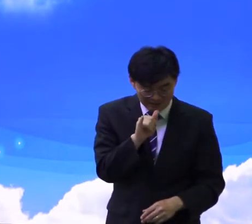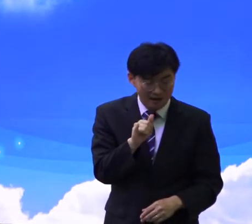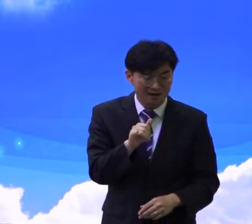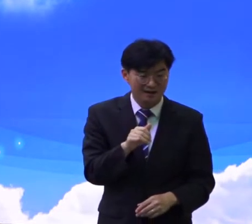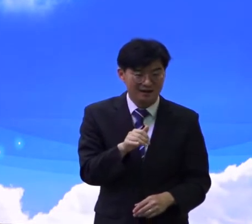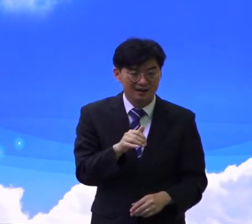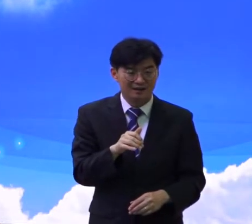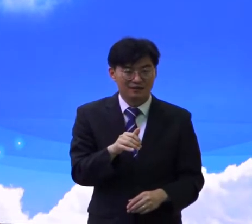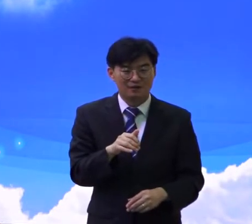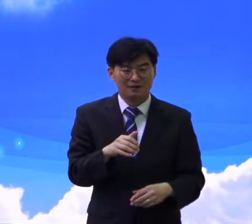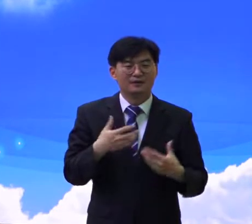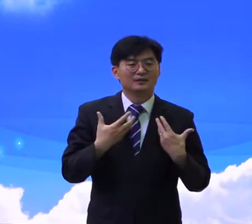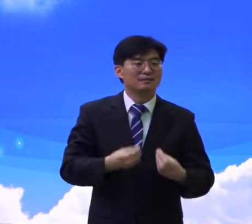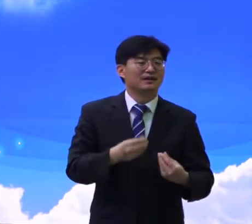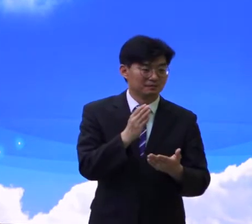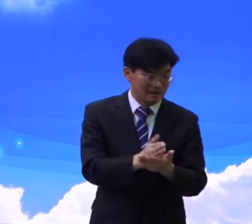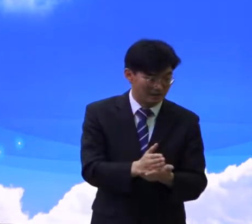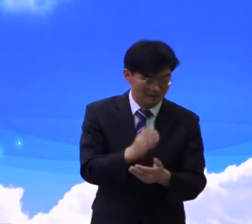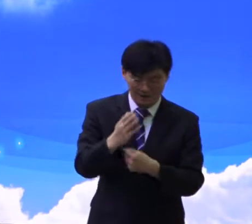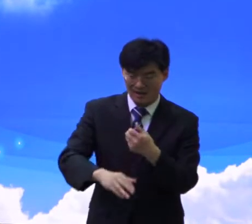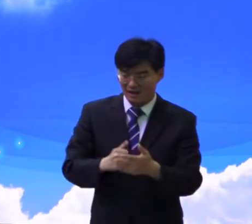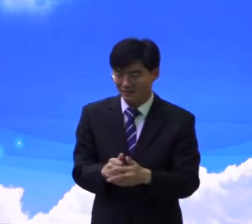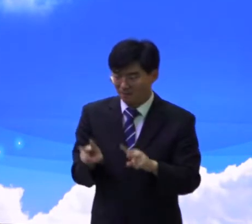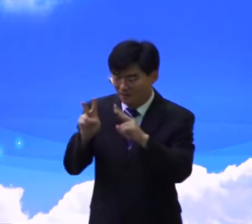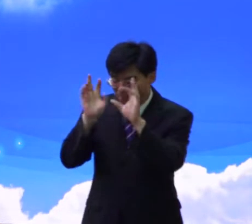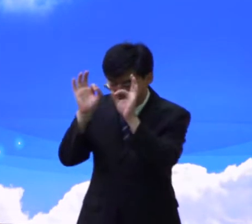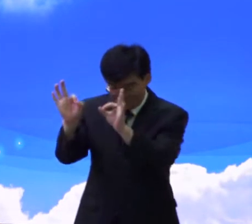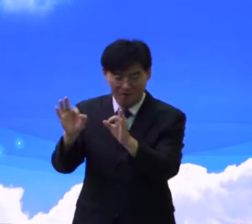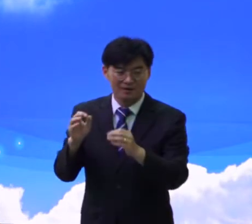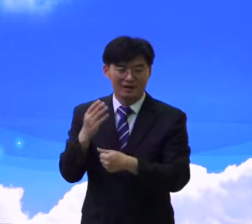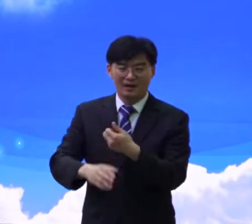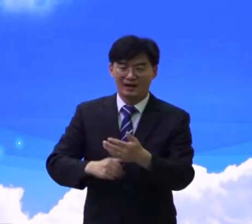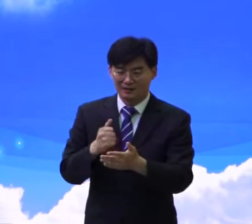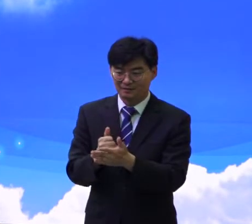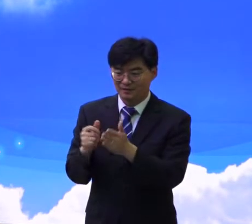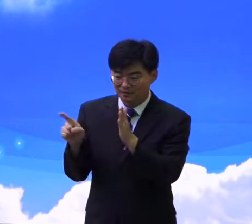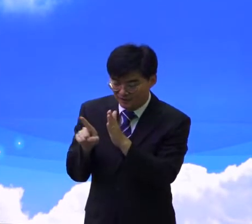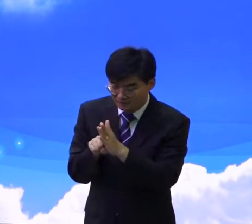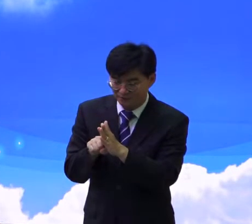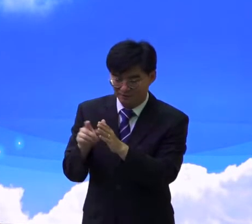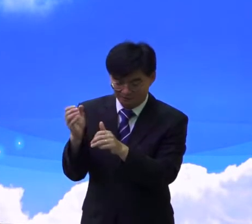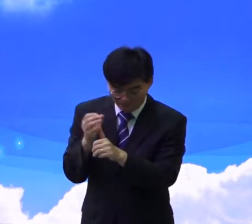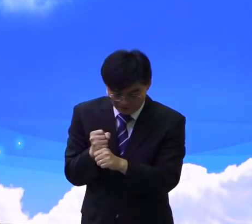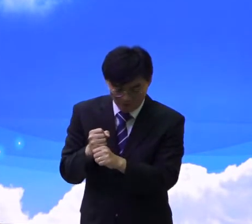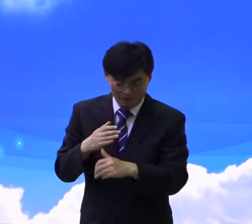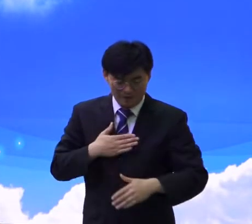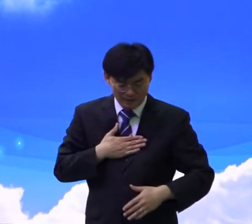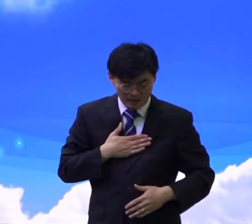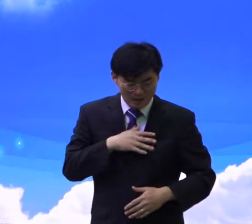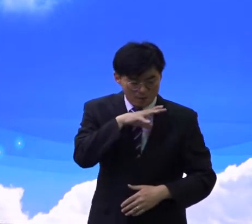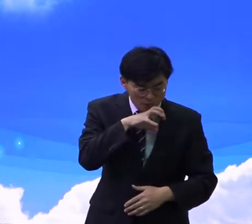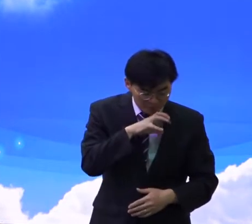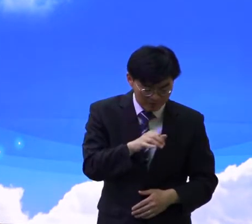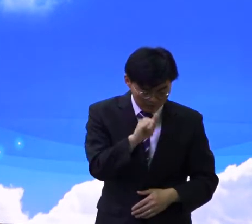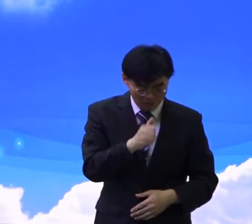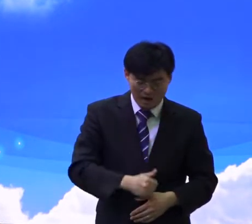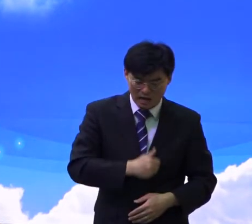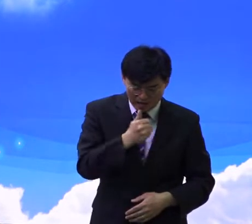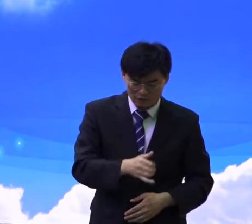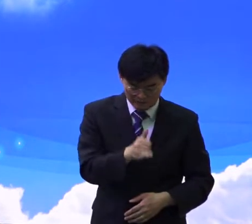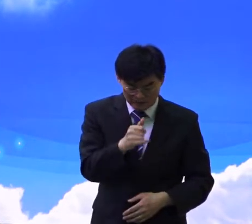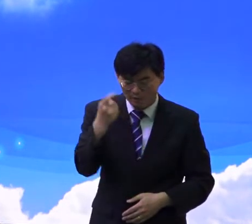의지하시고 하나님을 바라보십시오. 그러면 세상에 풍파가 휘몰아치고 끊임없이 힘들고 어려운